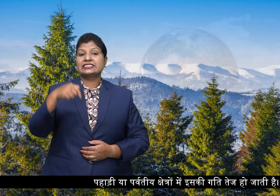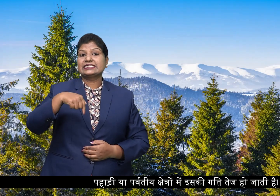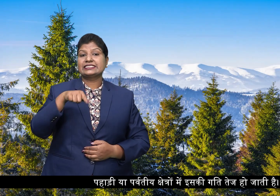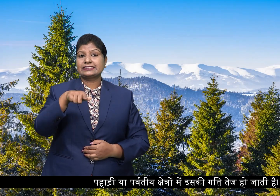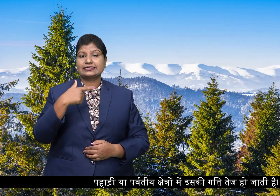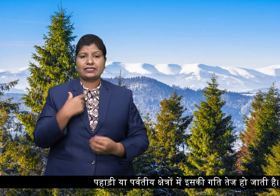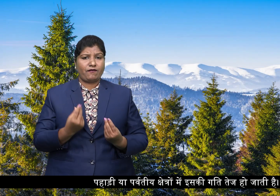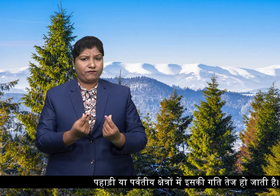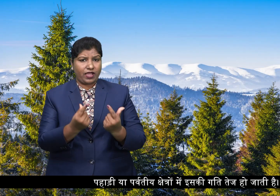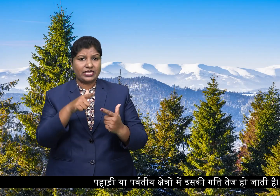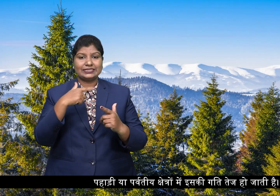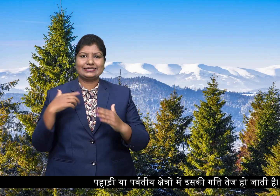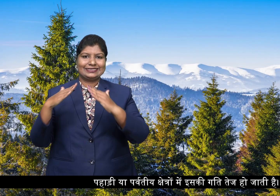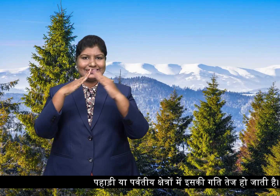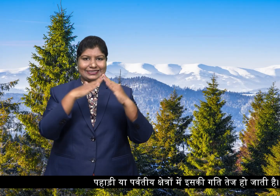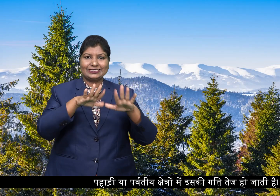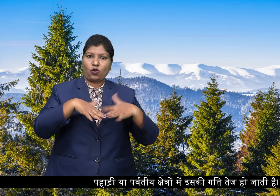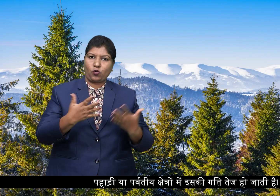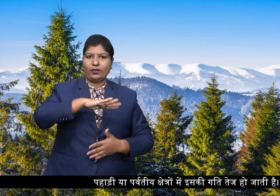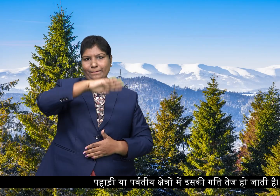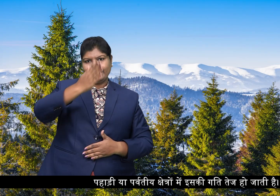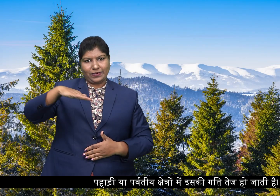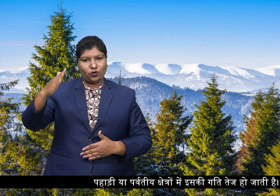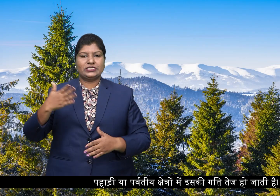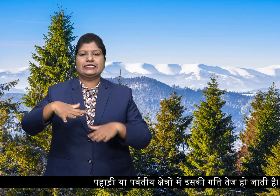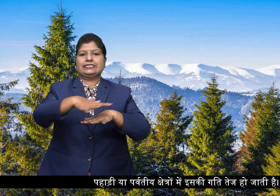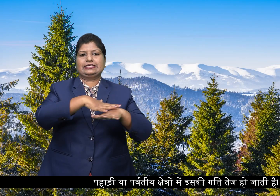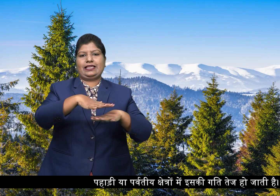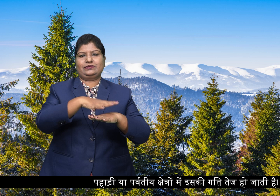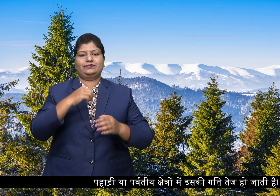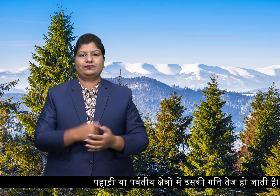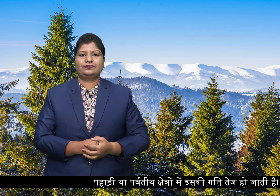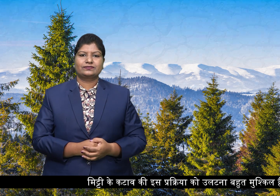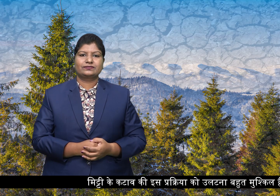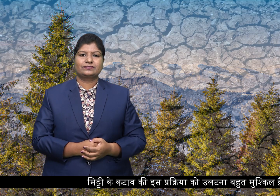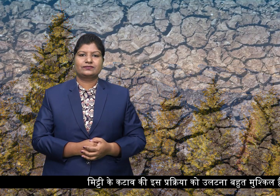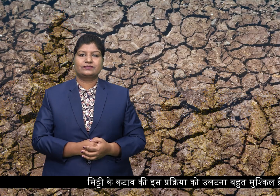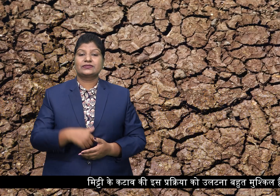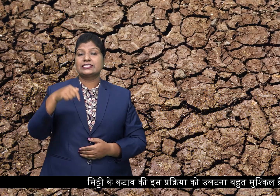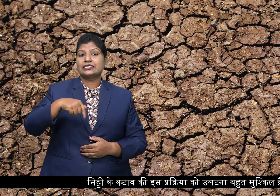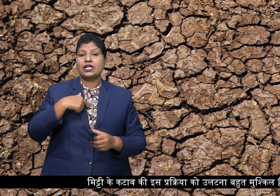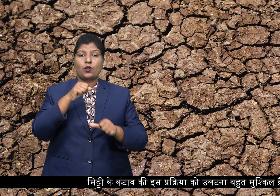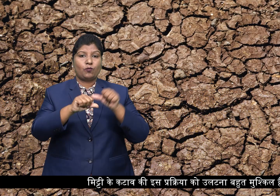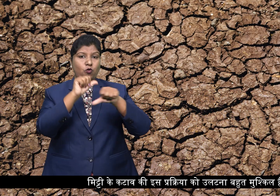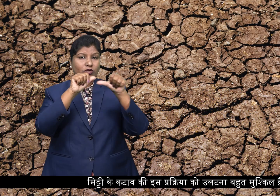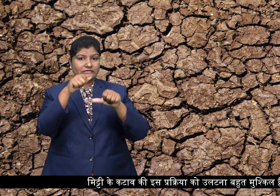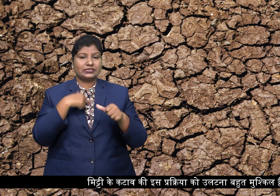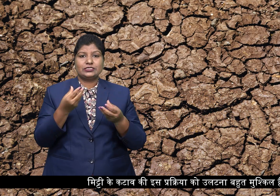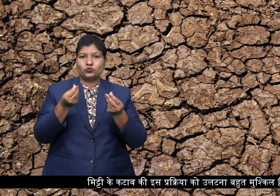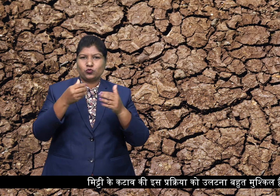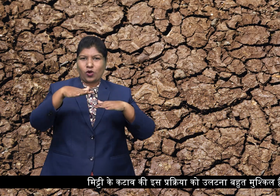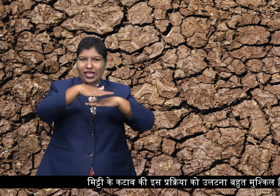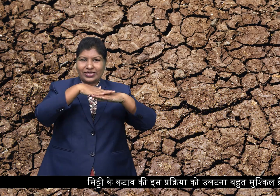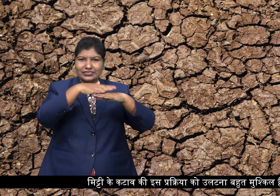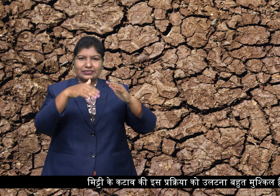पहाड़ी या पर्वतीय क्षेत्रों में इनकी गति तेज हो जाती है। मिट्टी के कटाव की इस प्रक्रिया